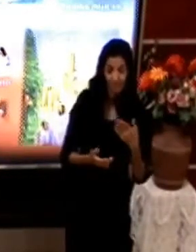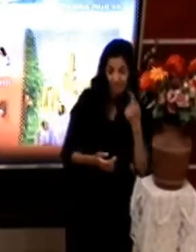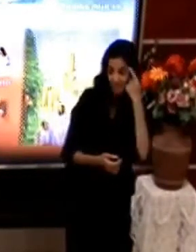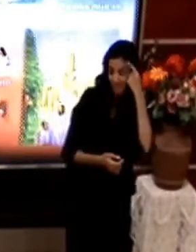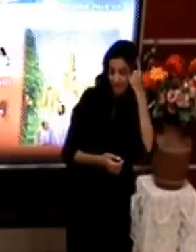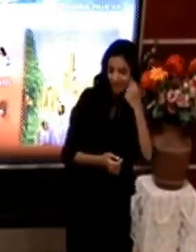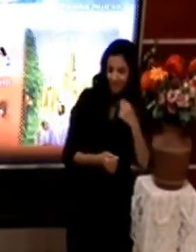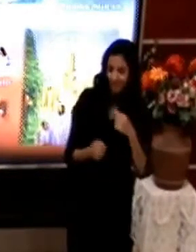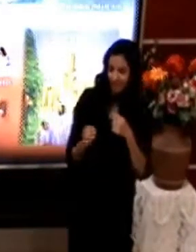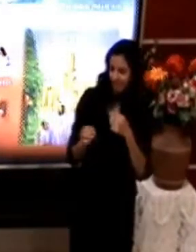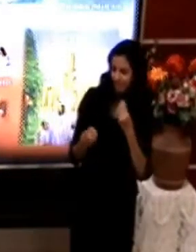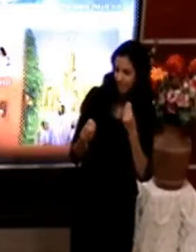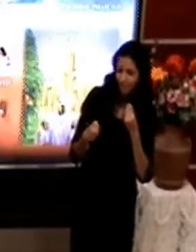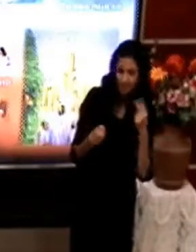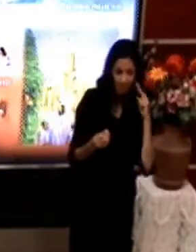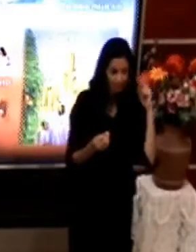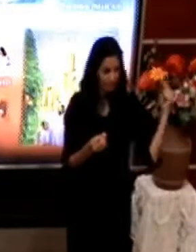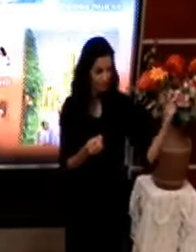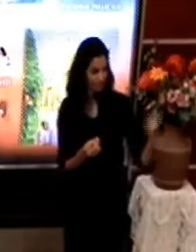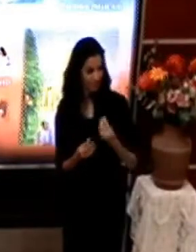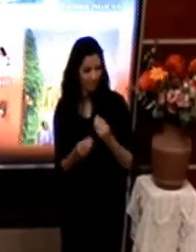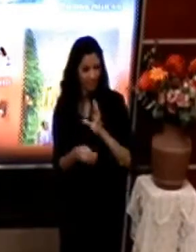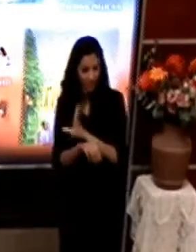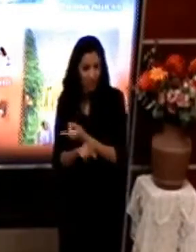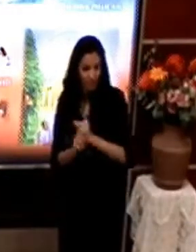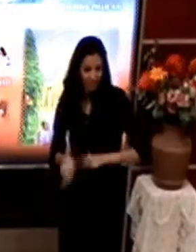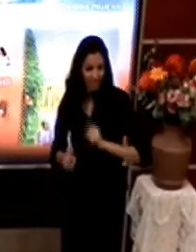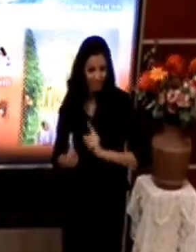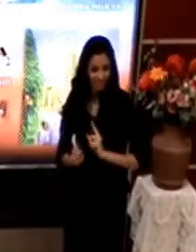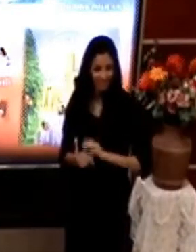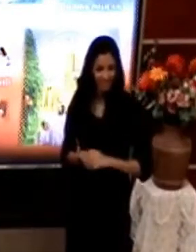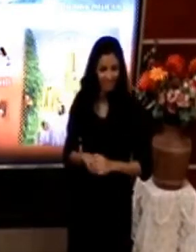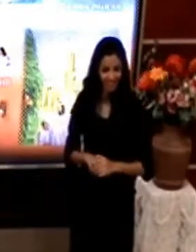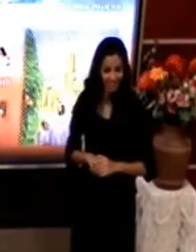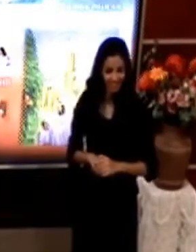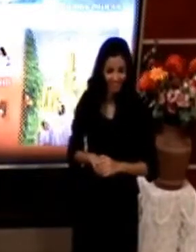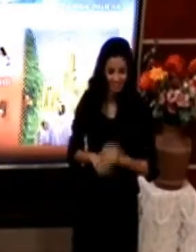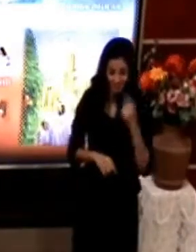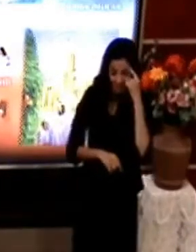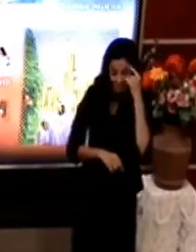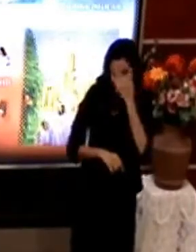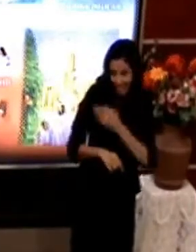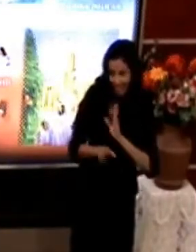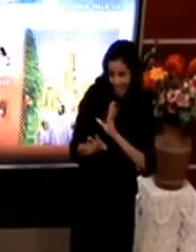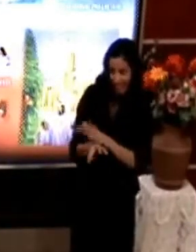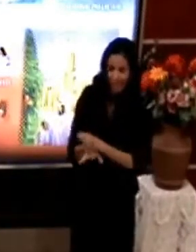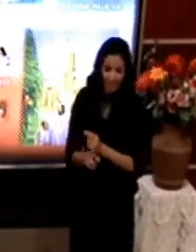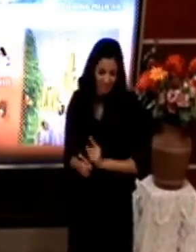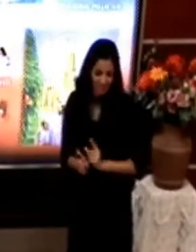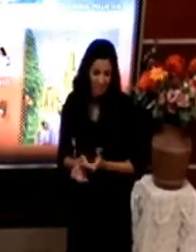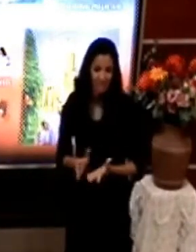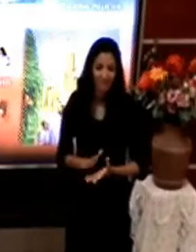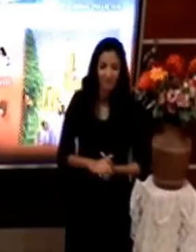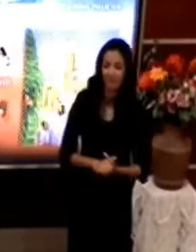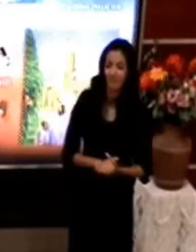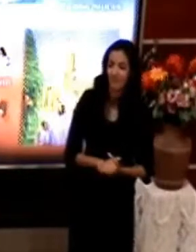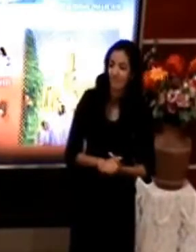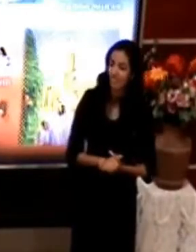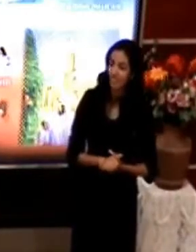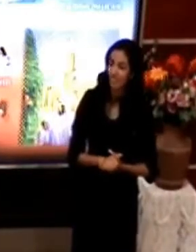nos vieron entrar, dice, ¿qué se vienen a robar acá también esto? Decían, ¿viste? Entonces, y nos